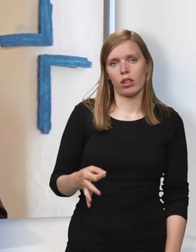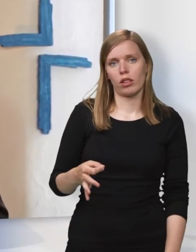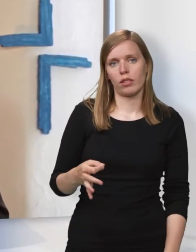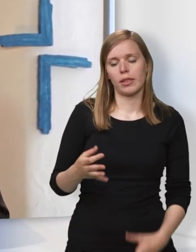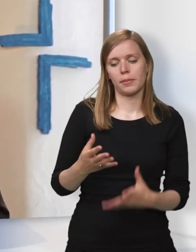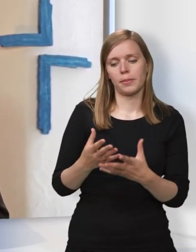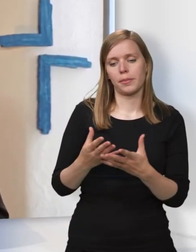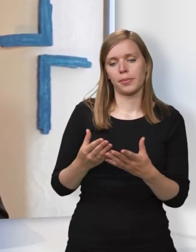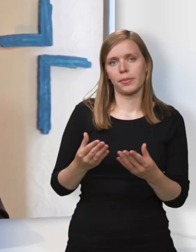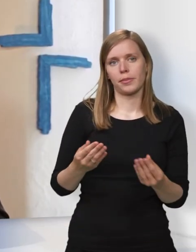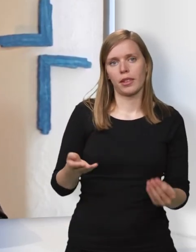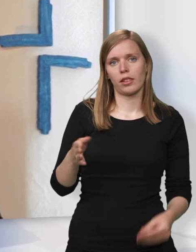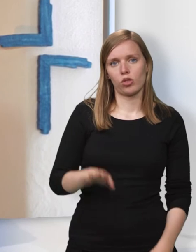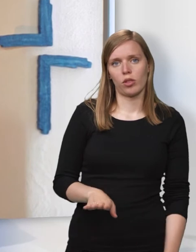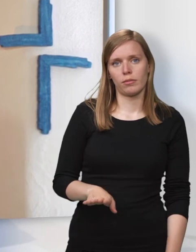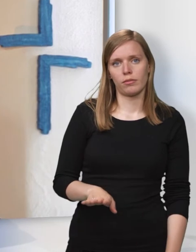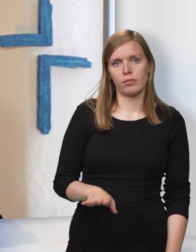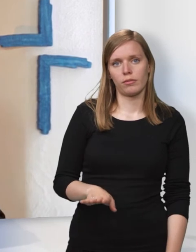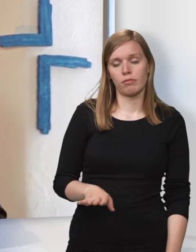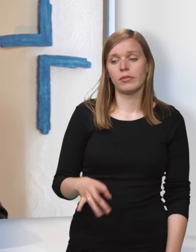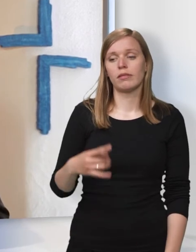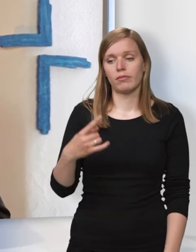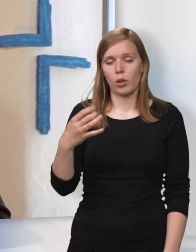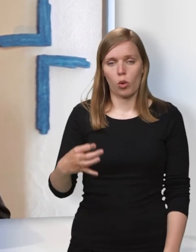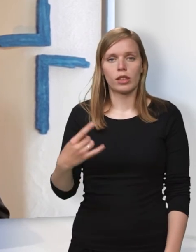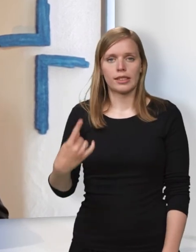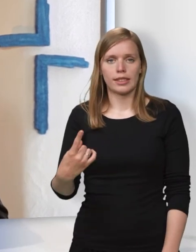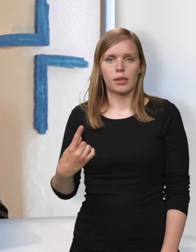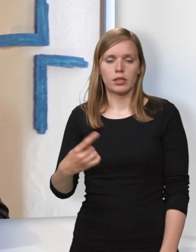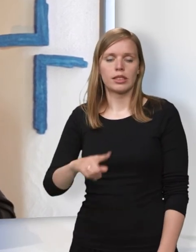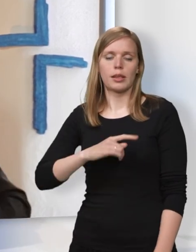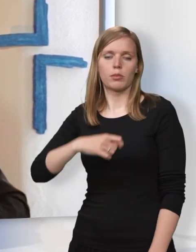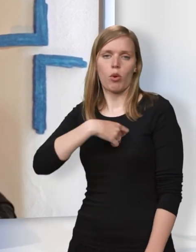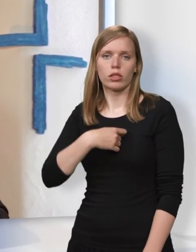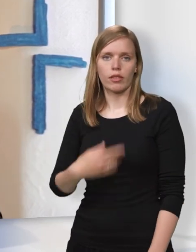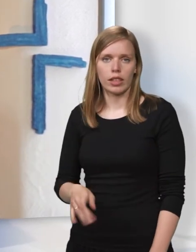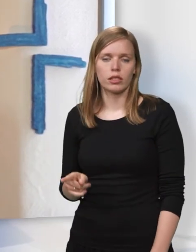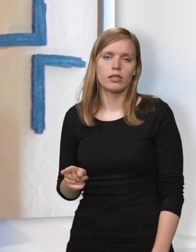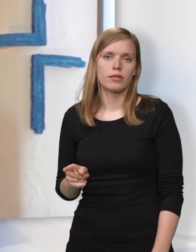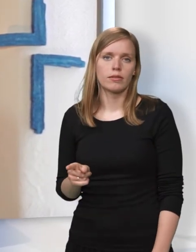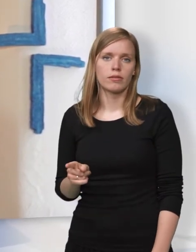haben, die sich selbst das Leben genommen hat. Und